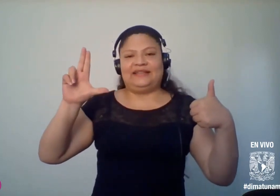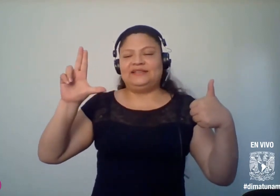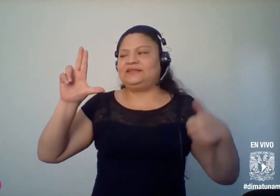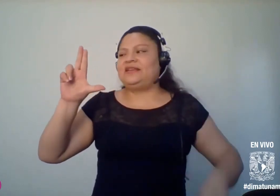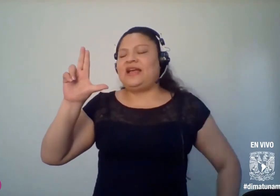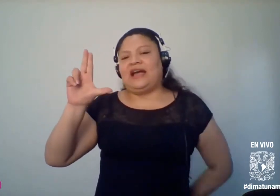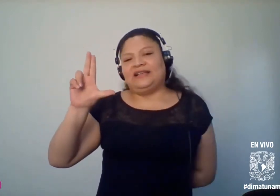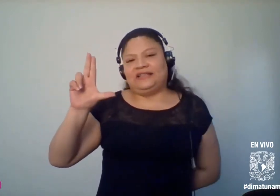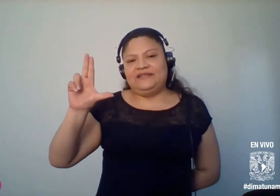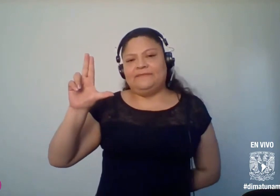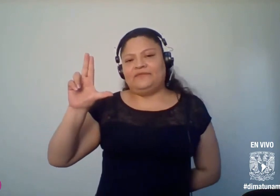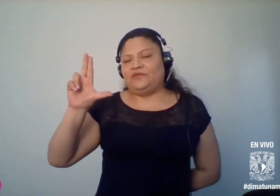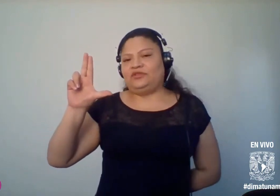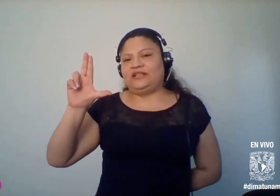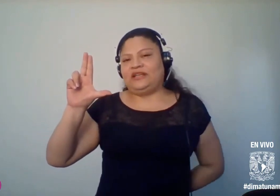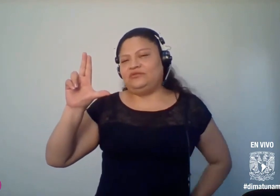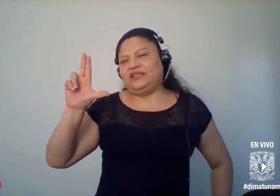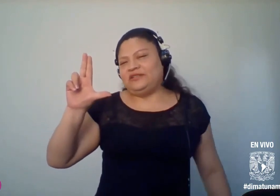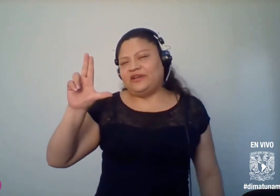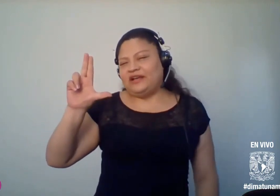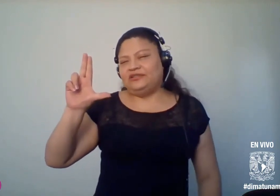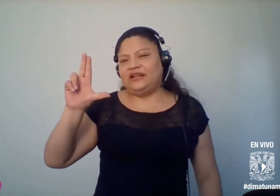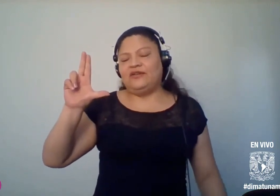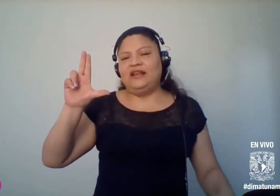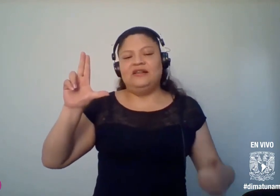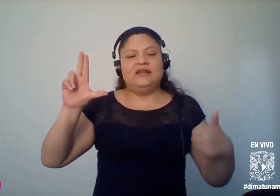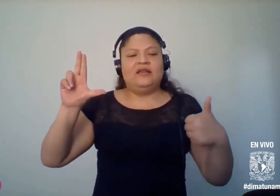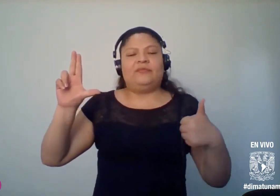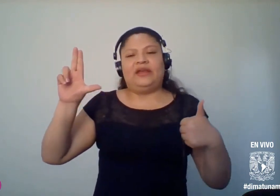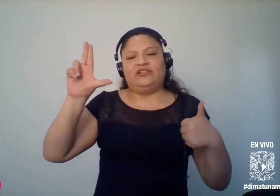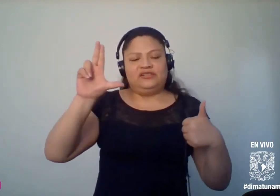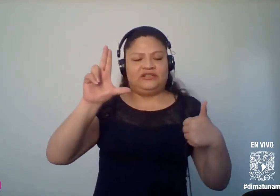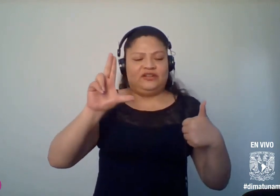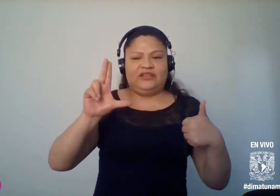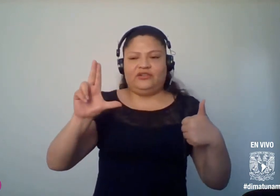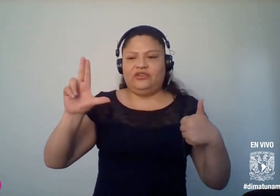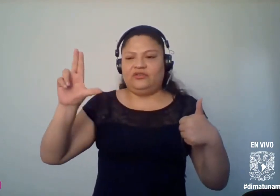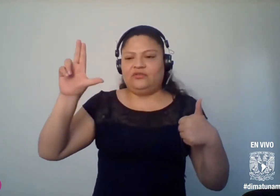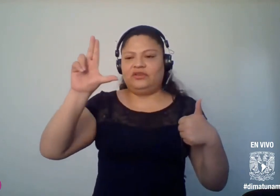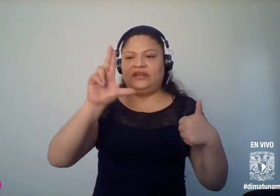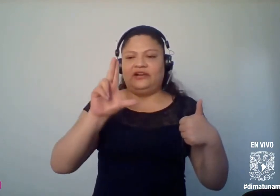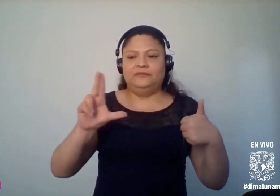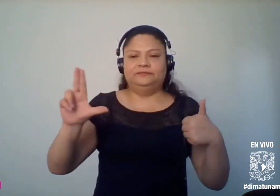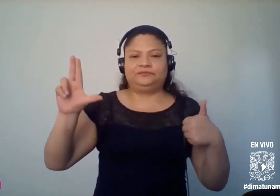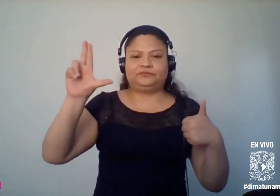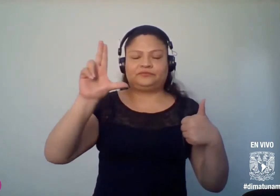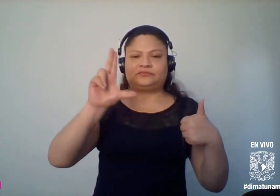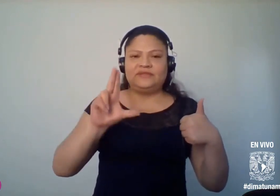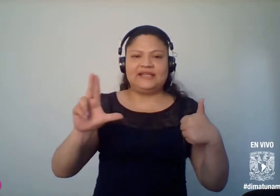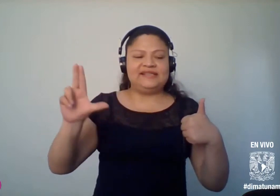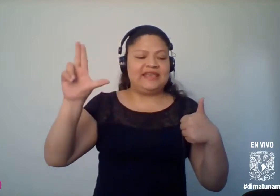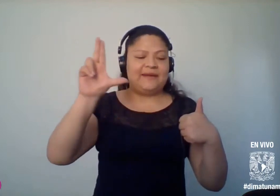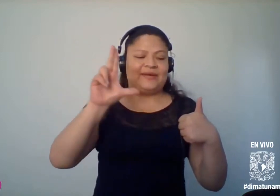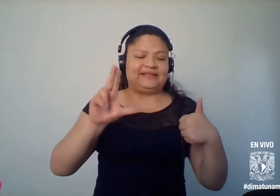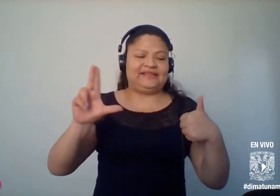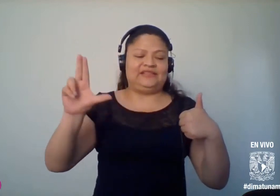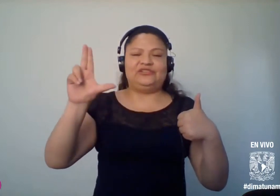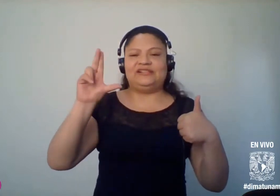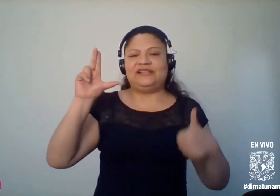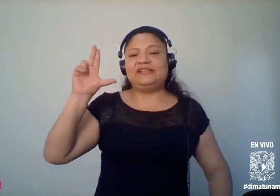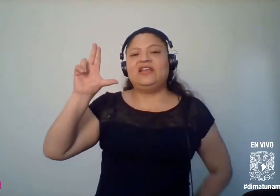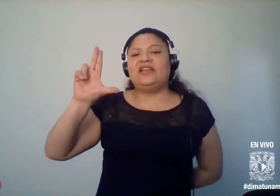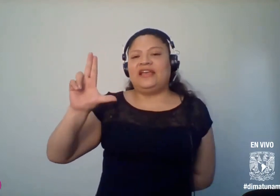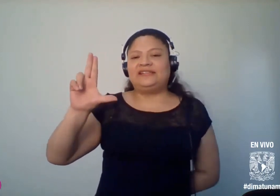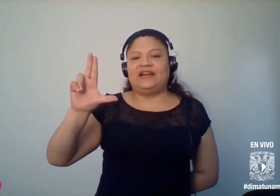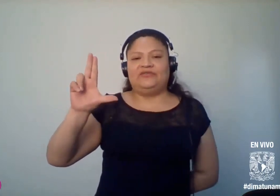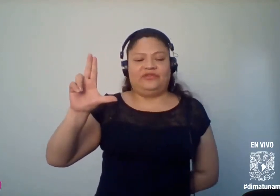de martes, así. No tiene un significado tal cual, pero si yo le doy un giro, sería martes.